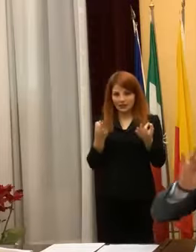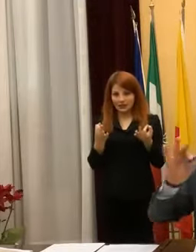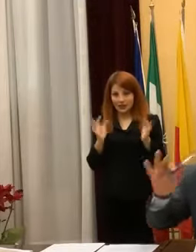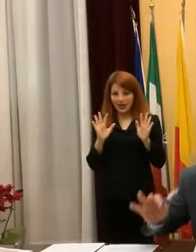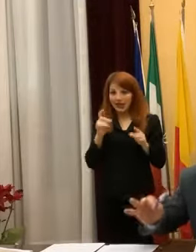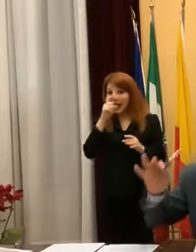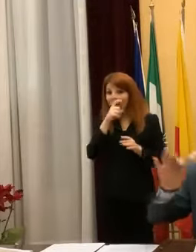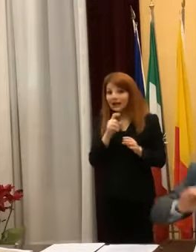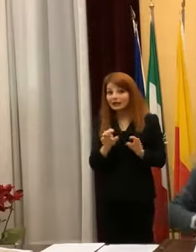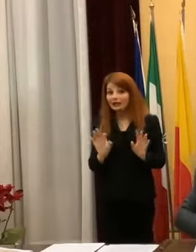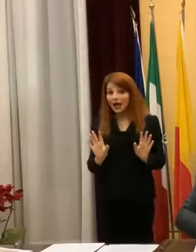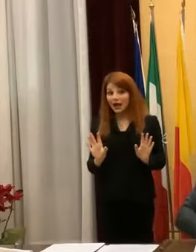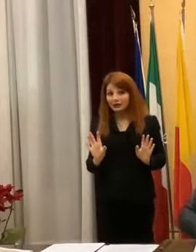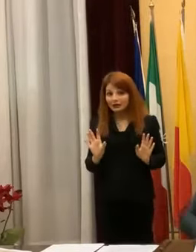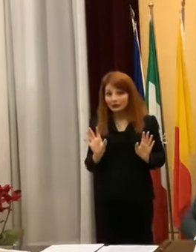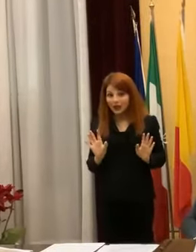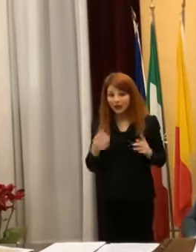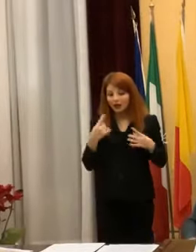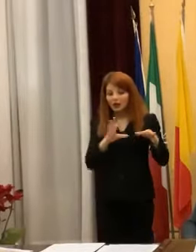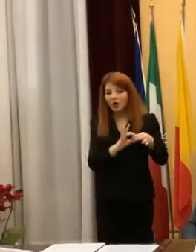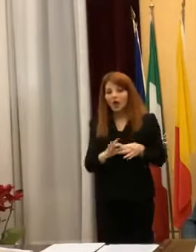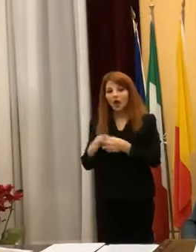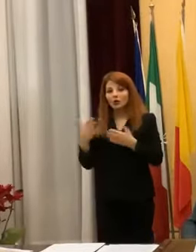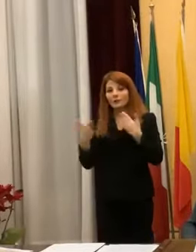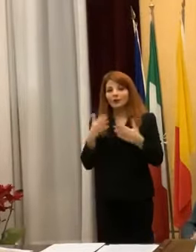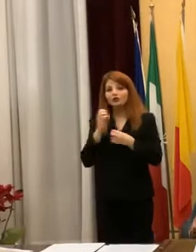preposti o connessi alla gestione dell'emergenza Covid.